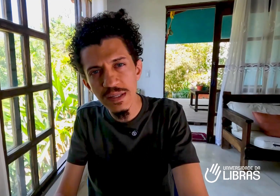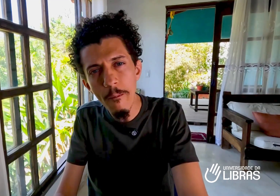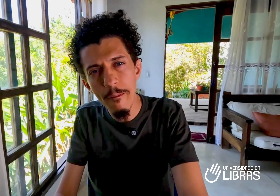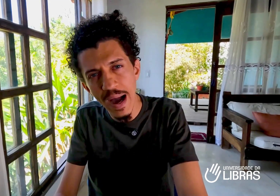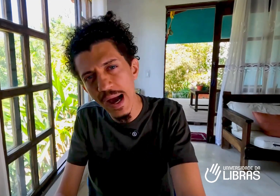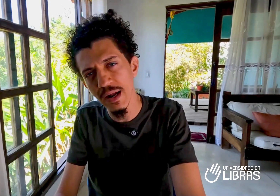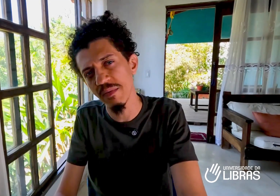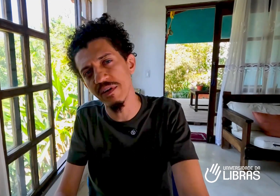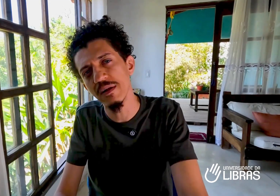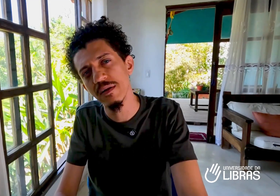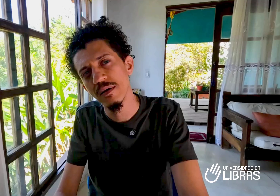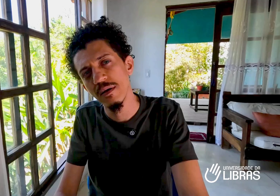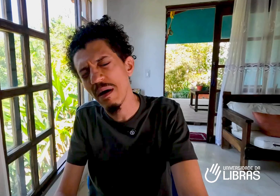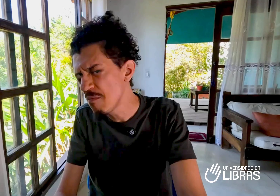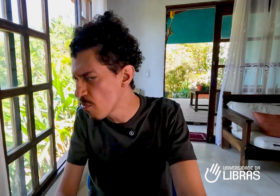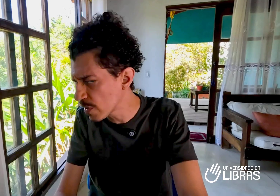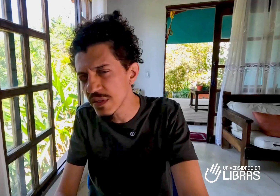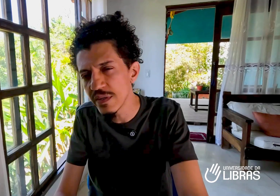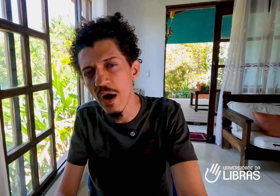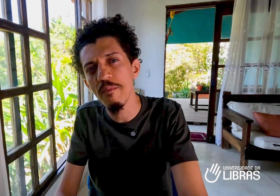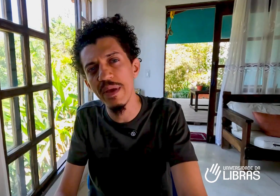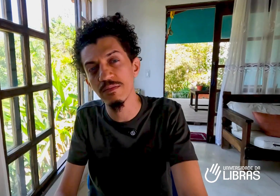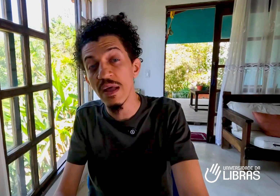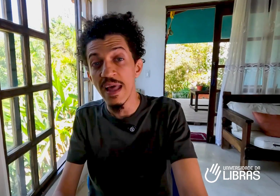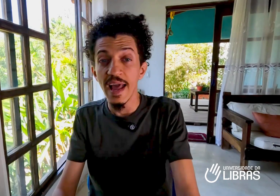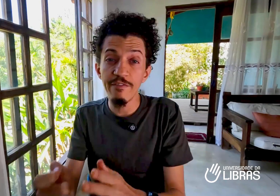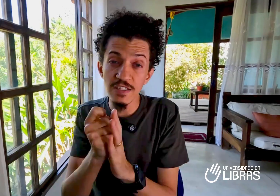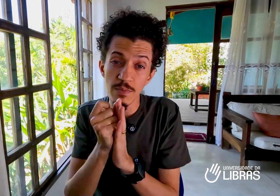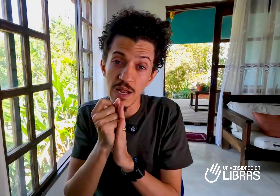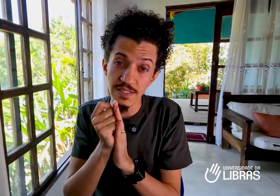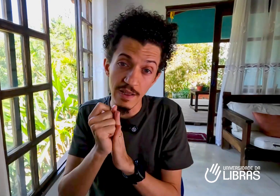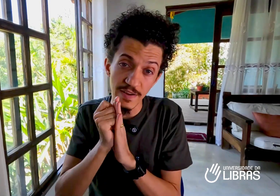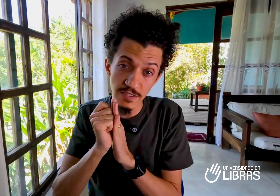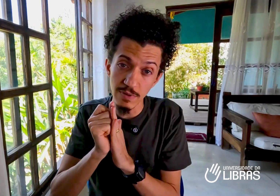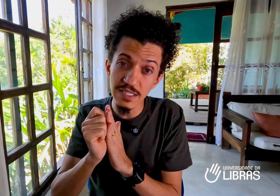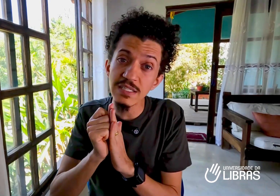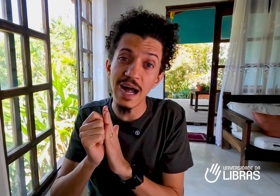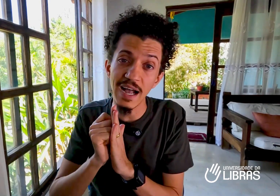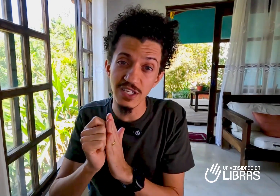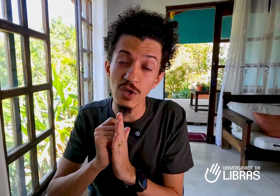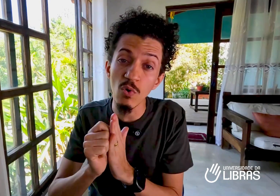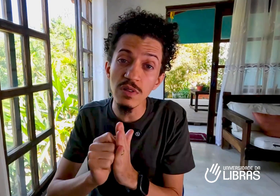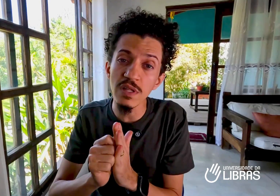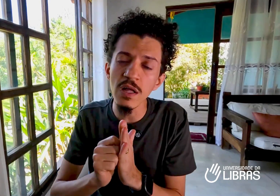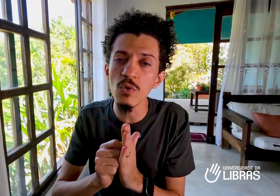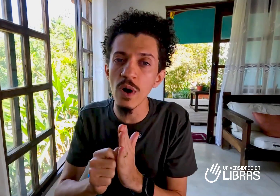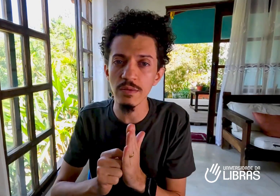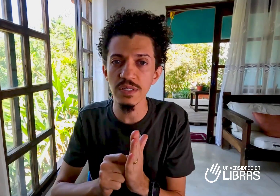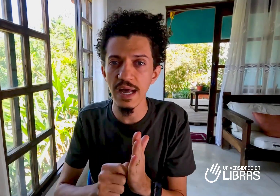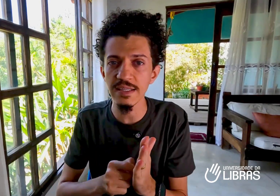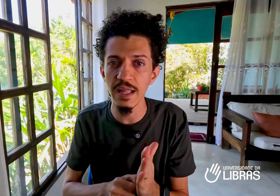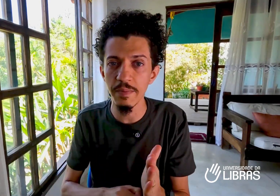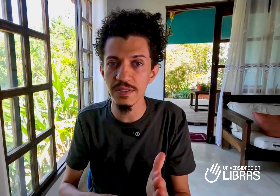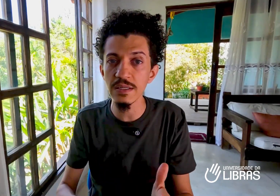pra caramba. Mas muito sinal mesmo. Ele saiu fazendo uma listagem e contando quantos sinais da Libras ele